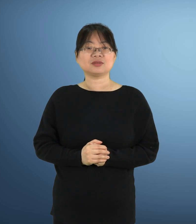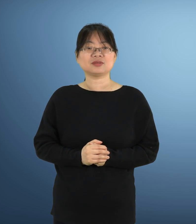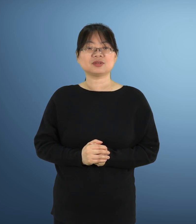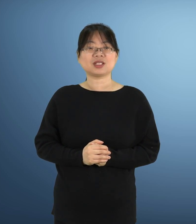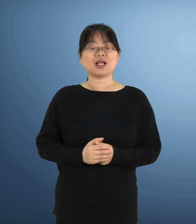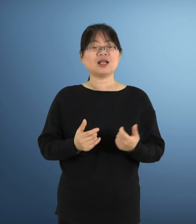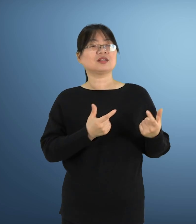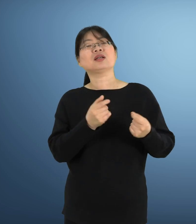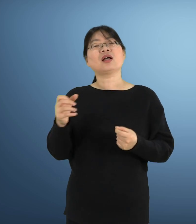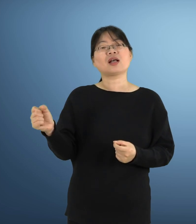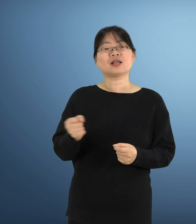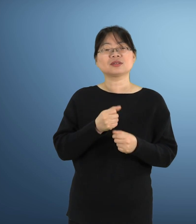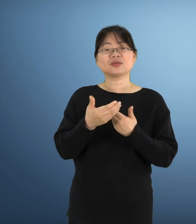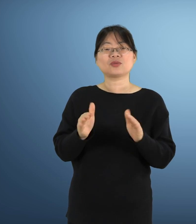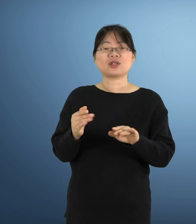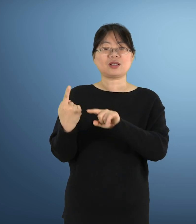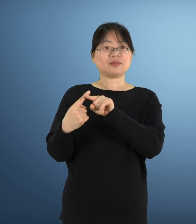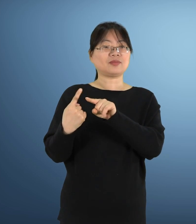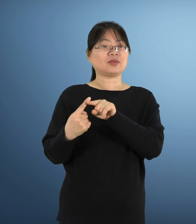다 가진 공간이었어요.